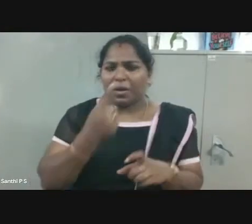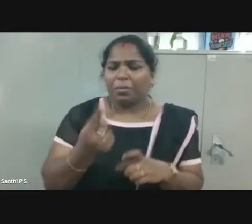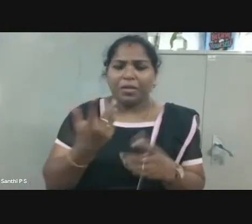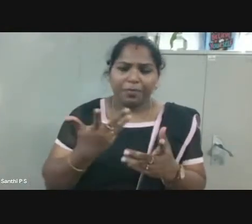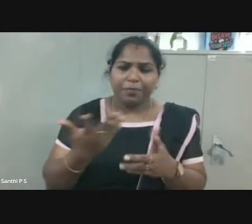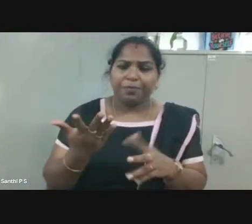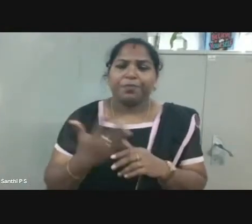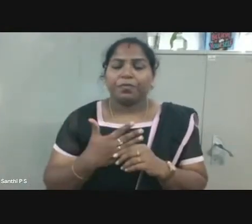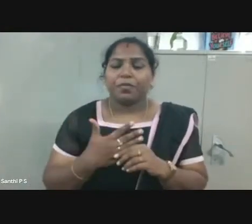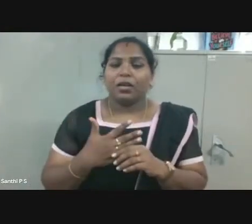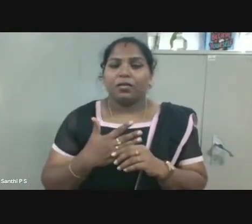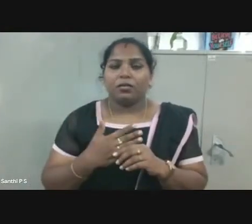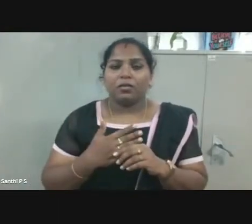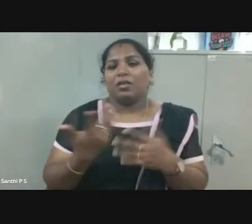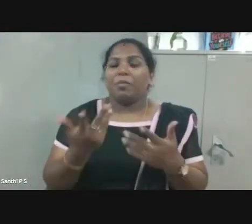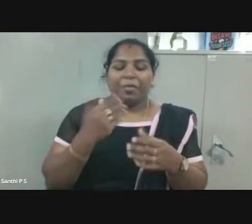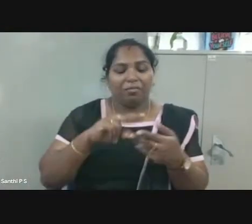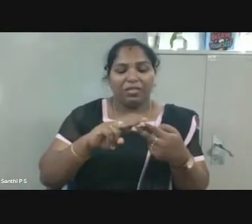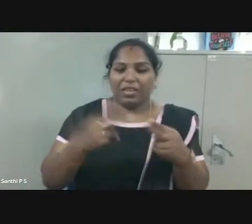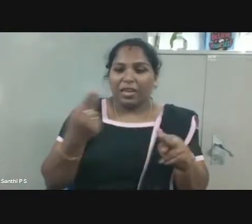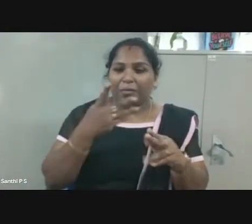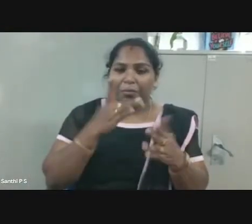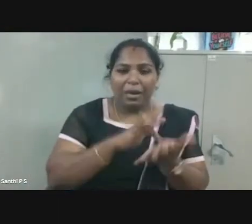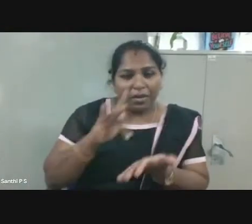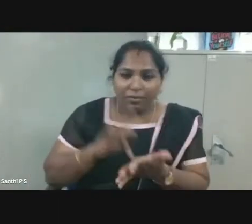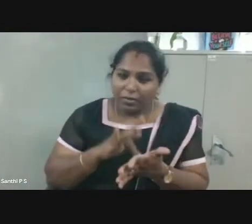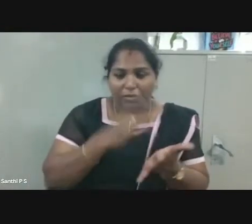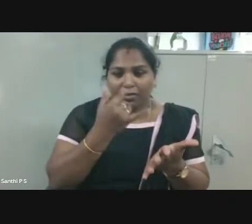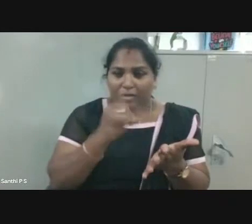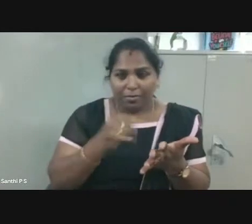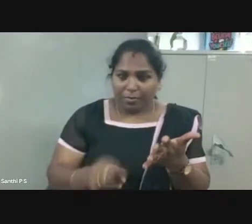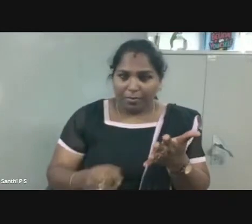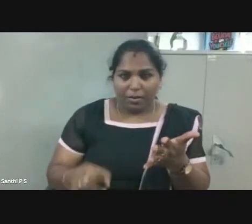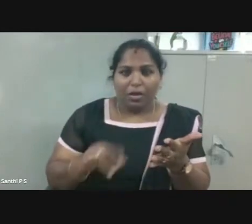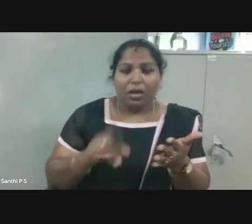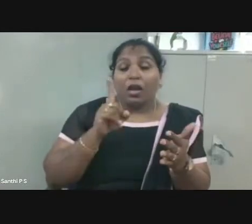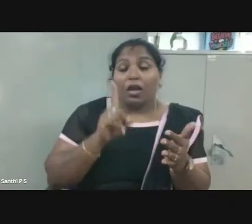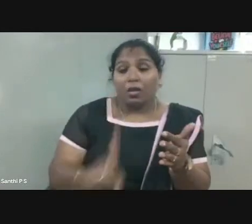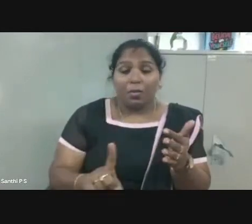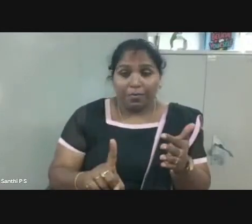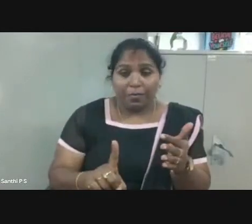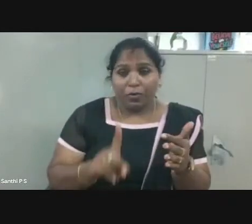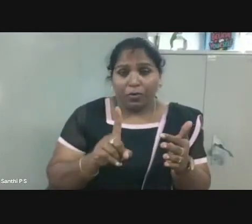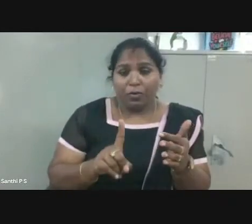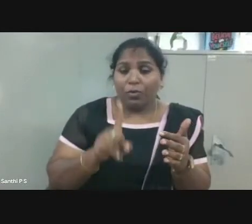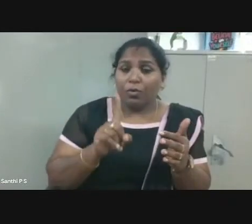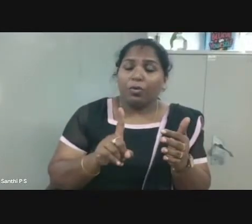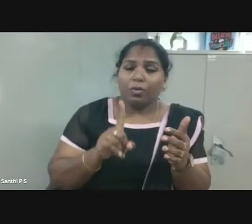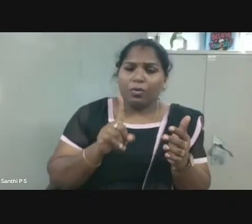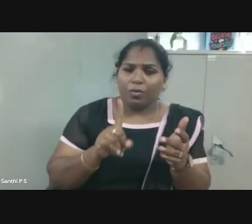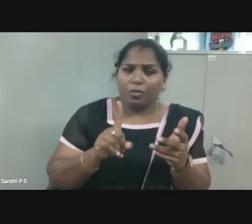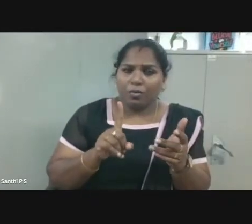ജീനിൽ തന്നെ പല ഭാഗത്തായിട്ട് കേടുകൾ വരാം. ആ ഒരു ജീനിൽ 51ാമത്തെ ഒരു എക്സോൺ കേടായിട്ടുള്ളവർക്ക് മാത്രം കൊടുക്കാൻ പറ്റുന്ന ഒരു